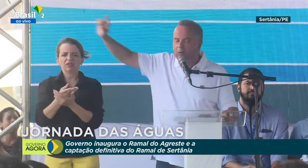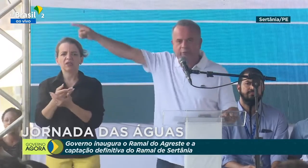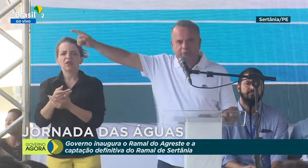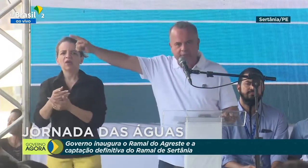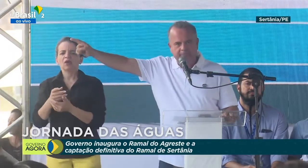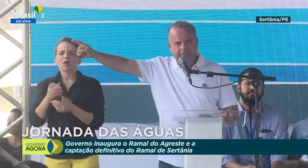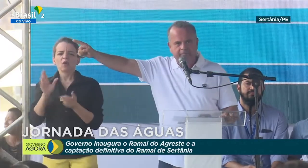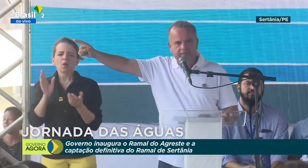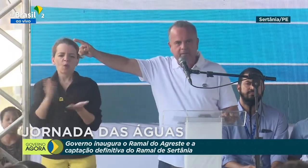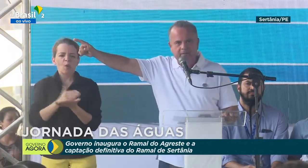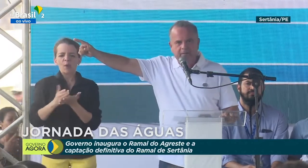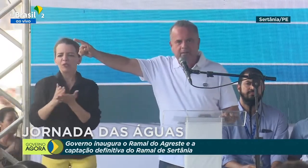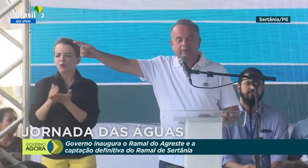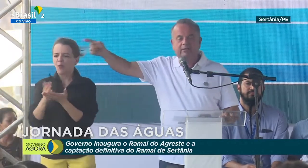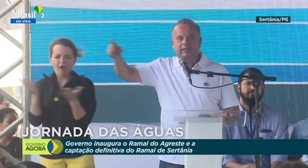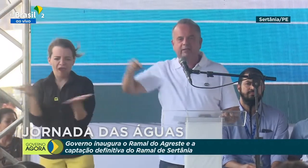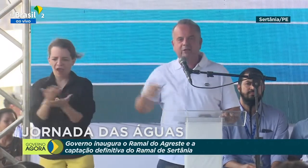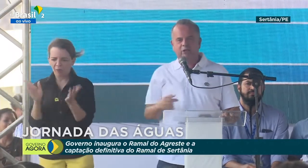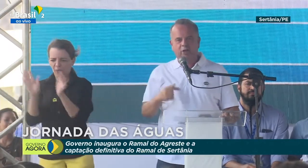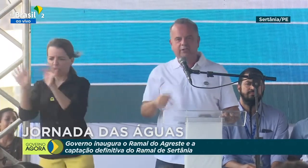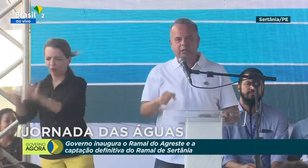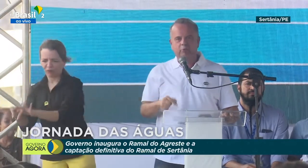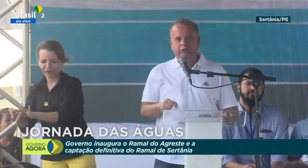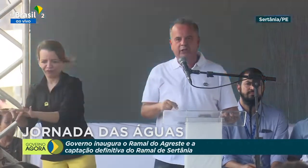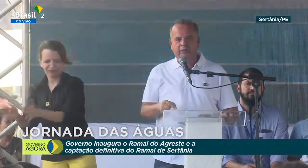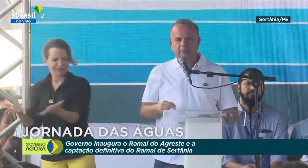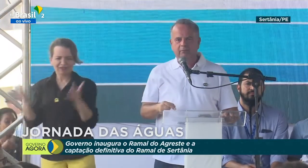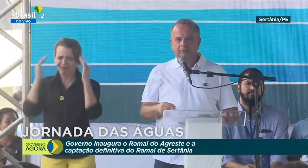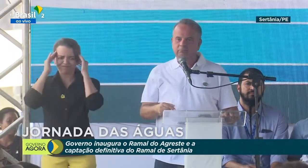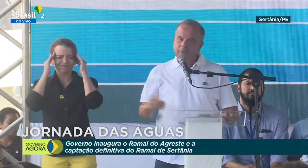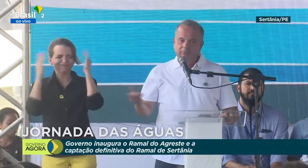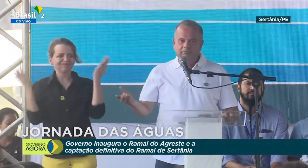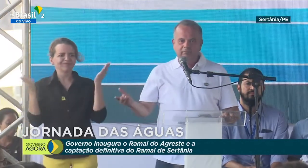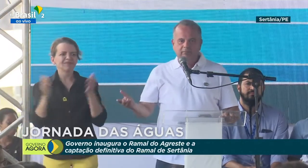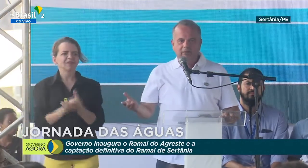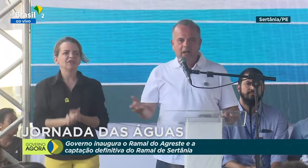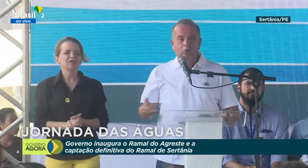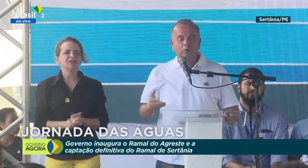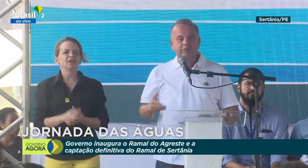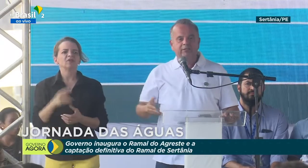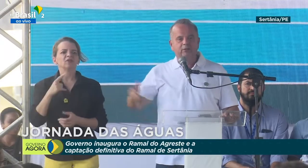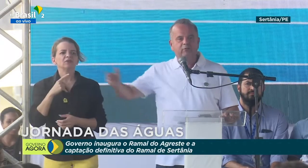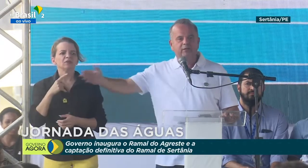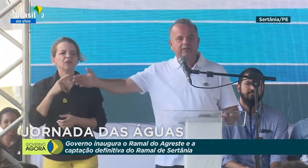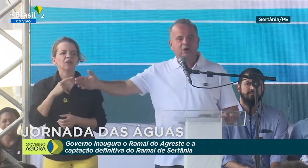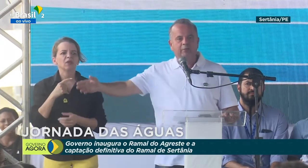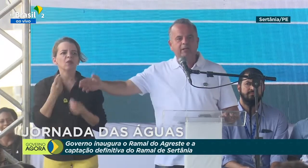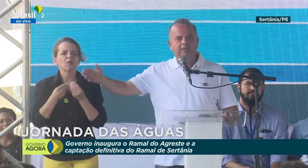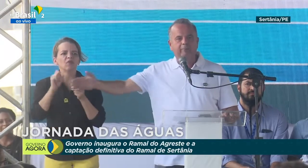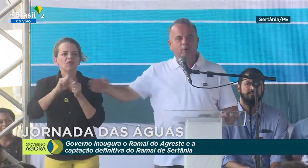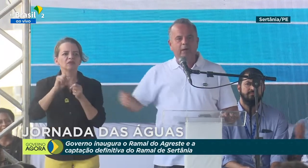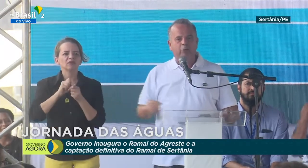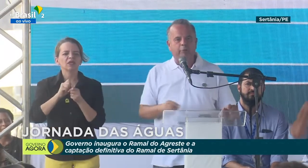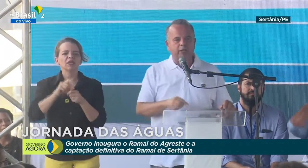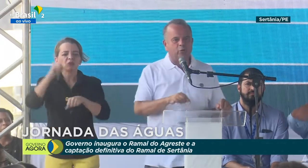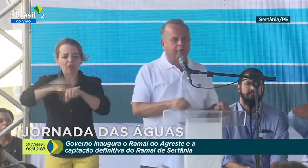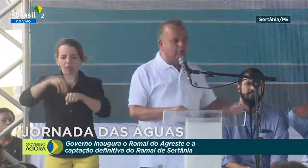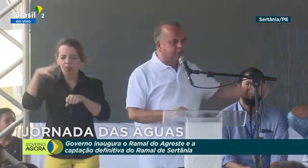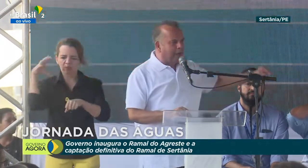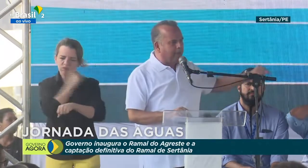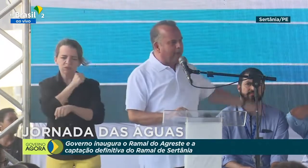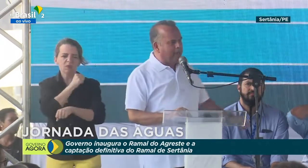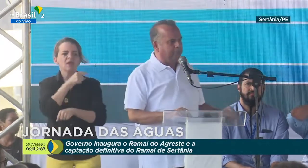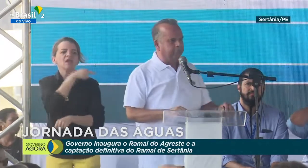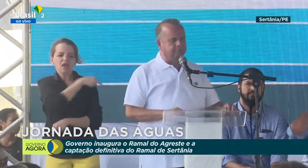começou pelo fim, não entendendo que nós íamos ter a condição de fazer a obra em tempo recorde, porque esse